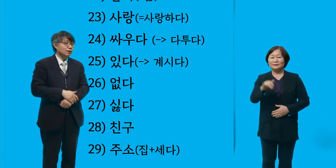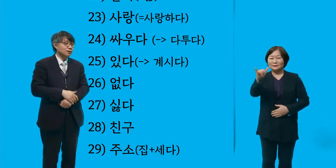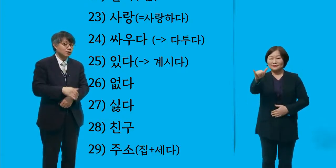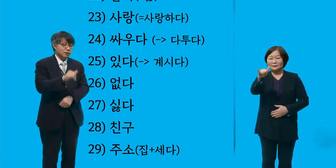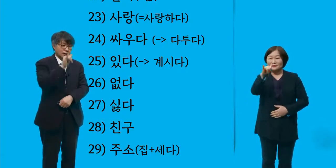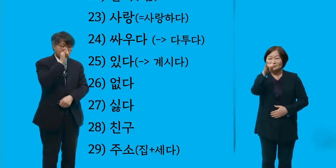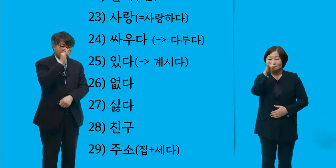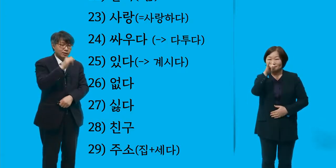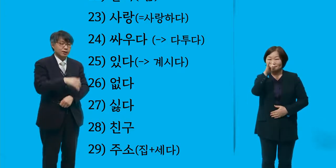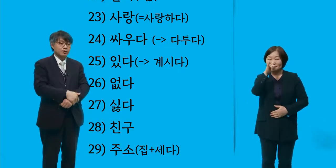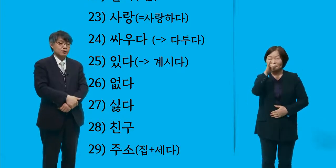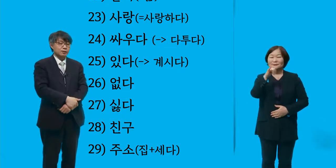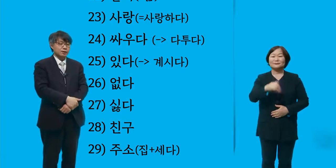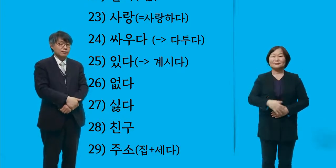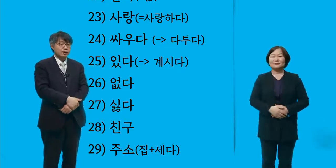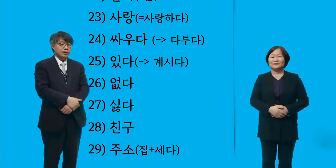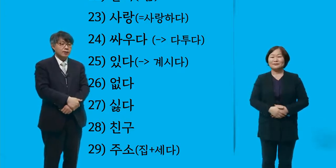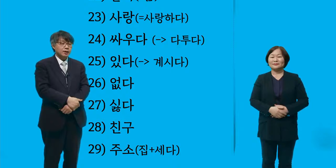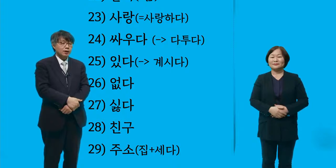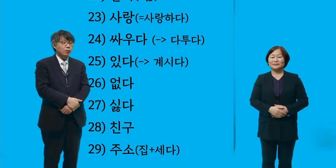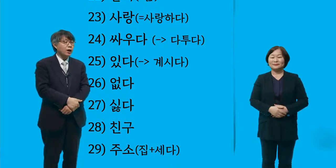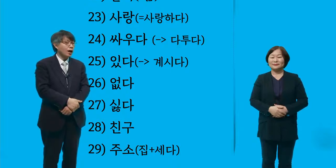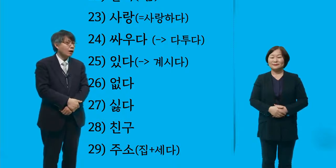때는 있다 이렇게 쓰시면 되겠습니다. 없다.